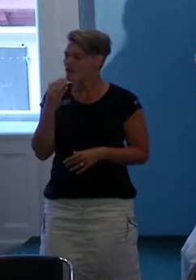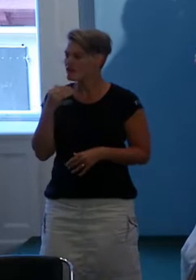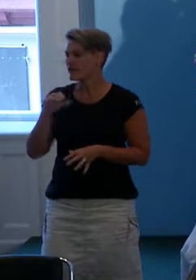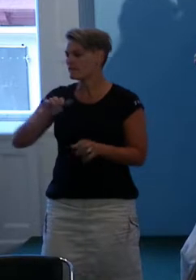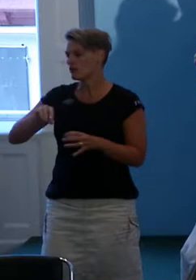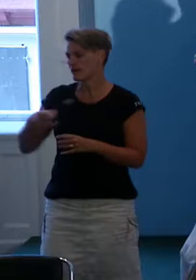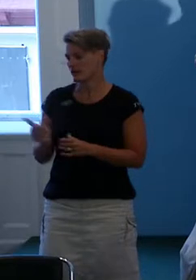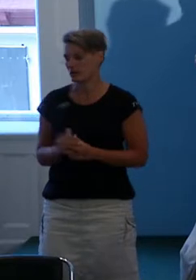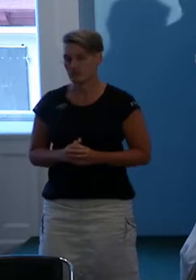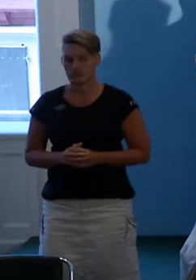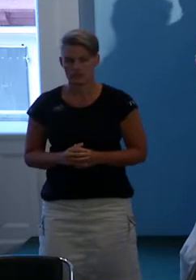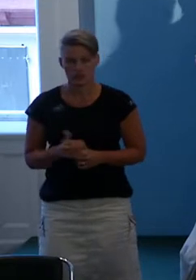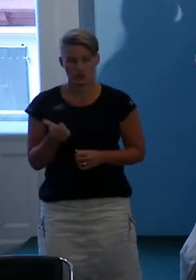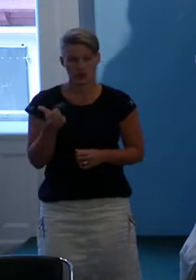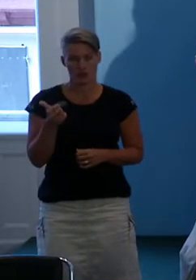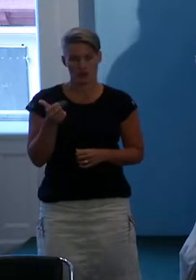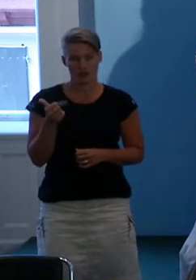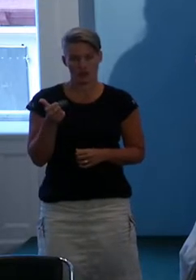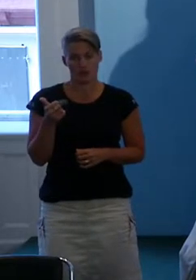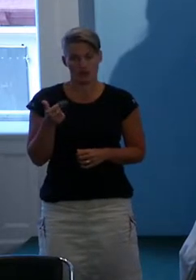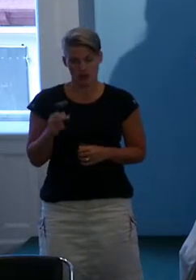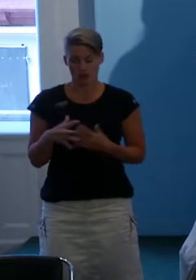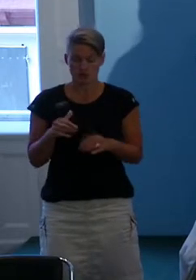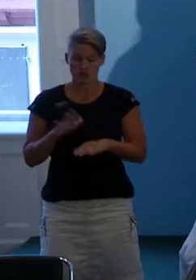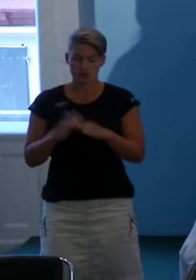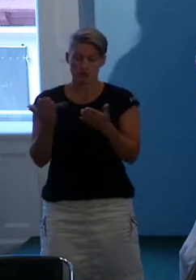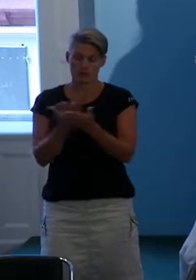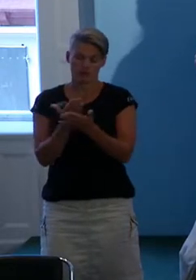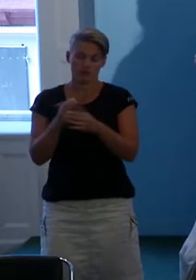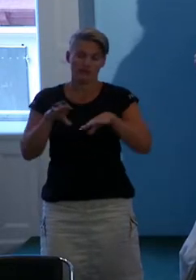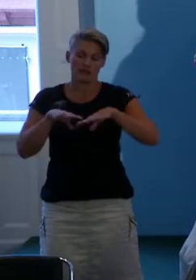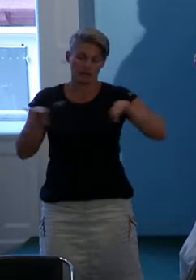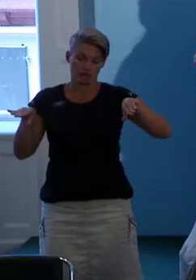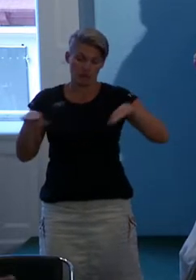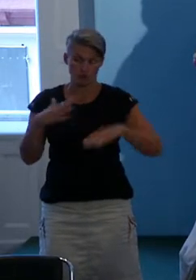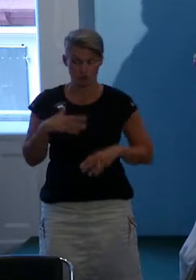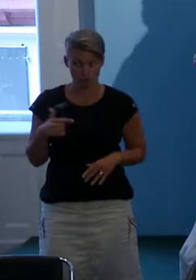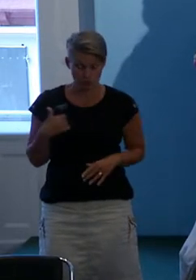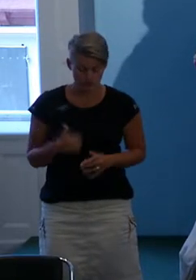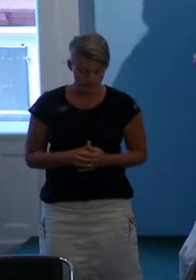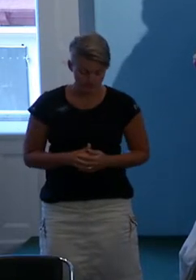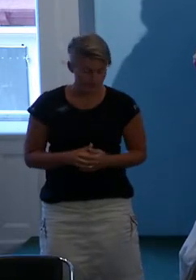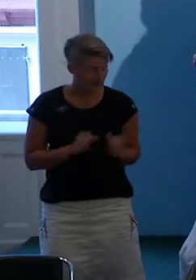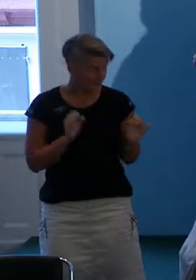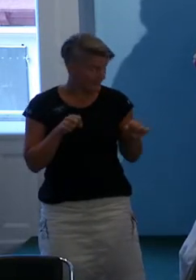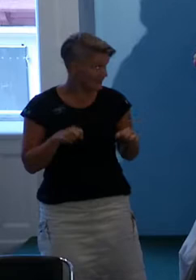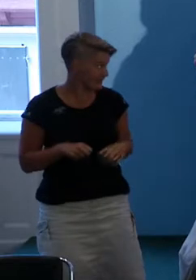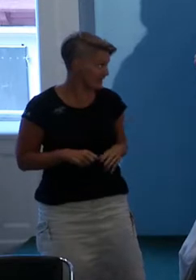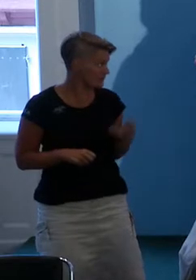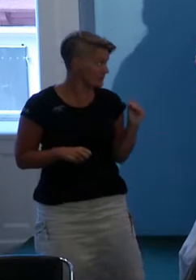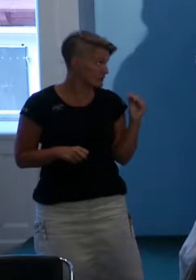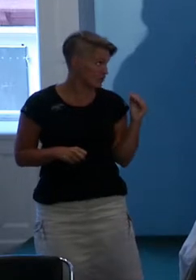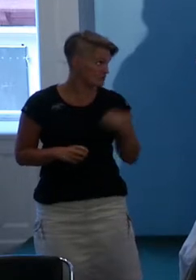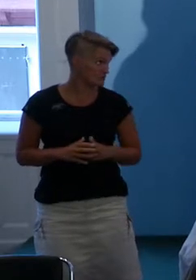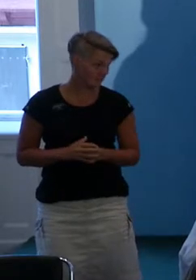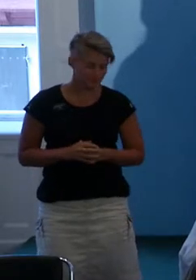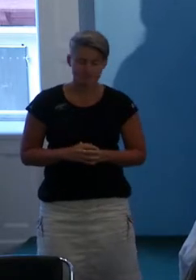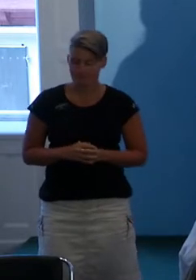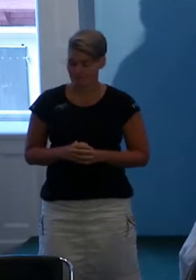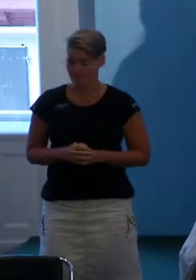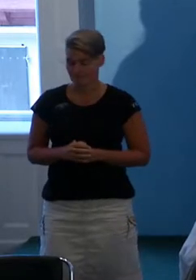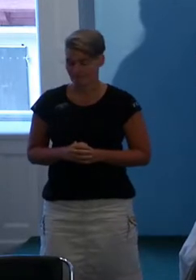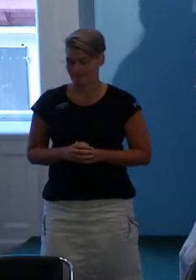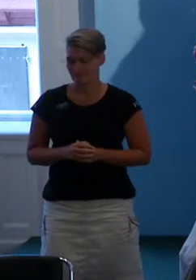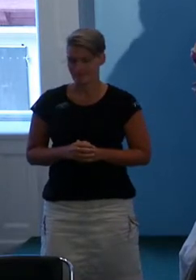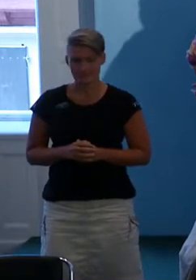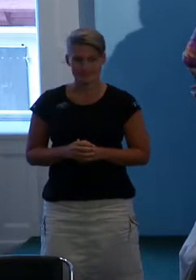Läkemedelsverket då? Ja, det bör väl göras på nationell nivå. Kan man väl tycka. Nickar ni? Ja. Och det gäller ju